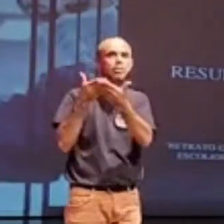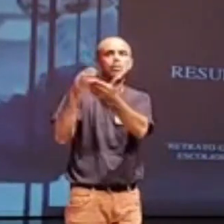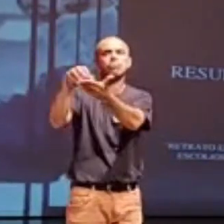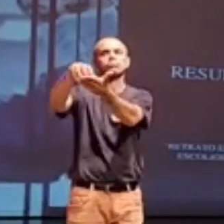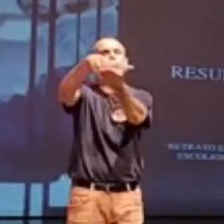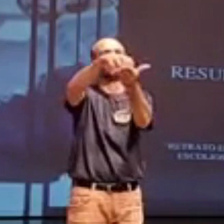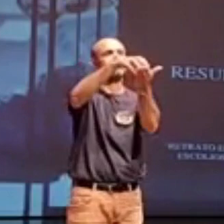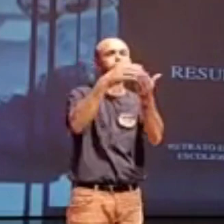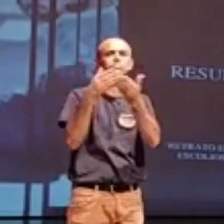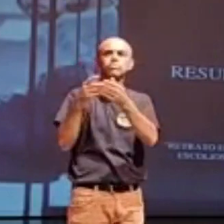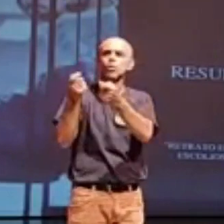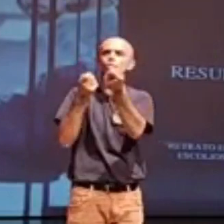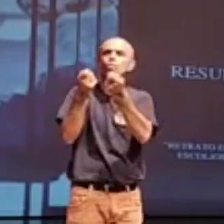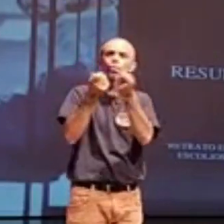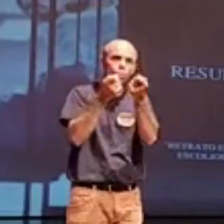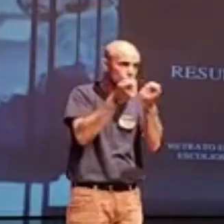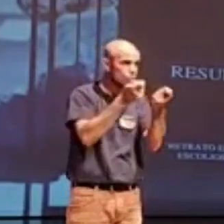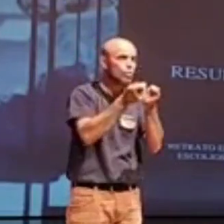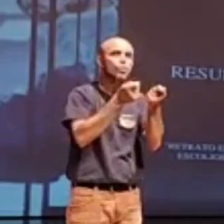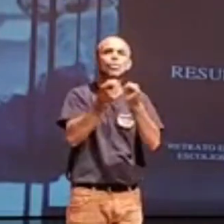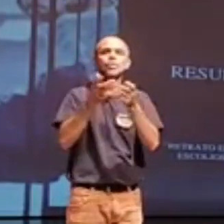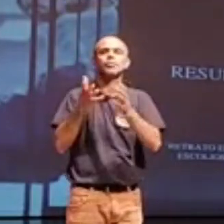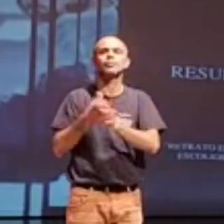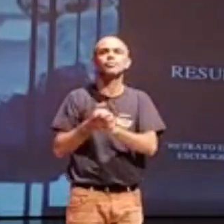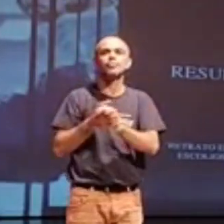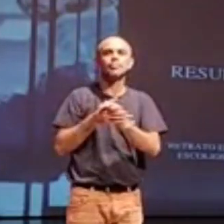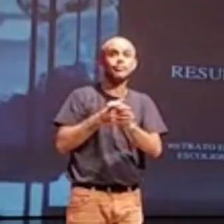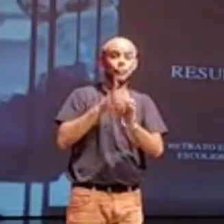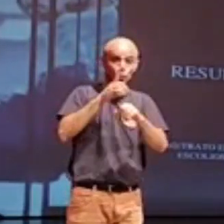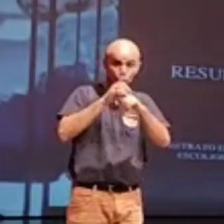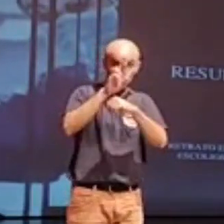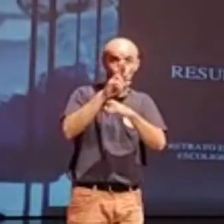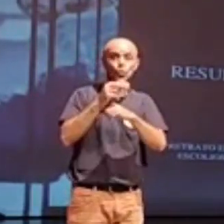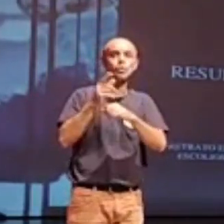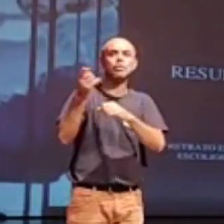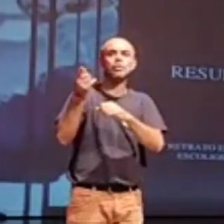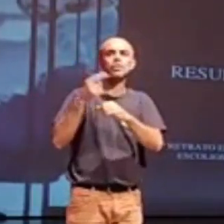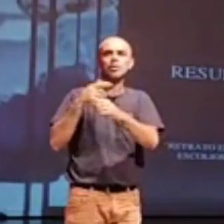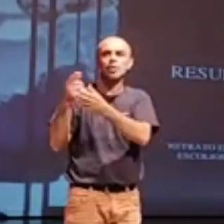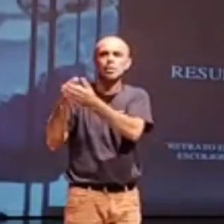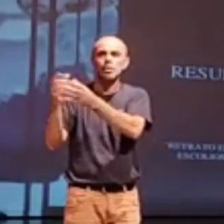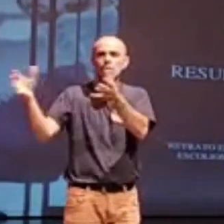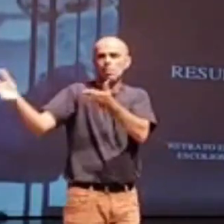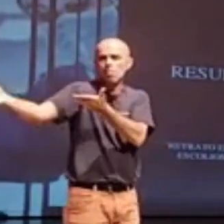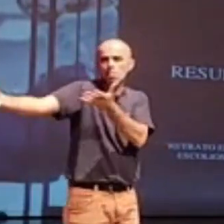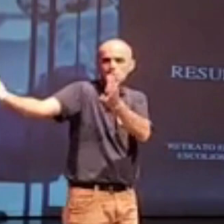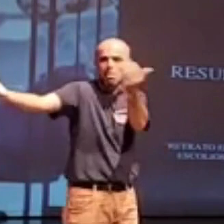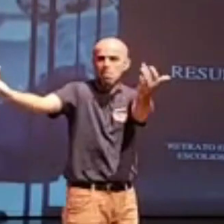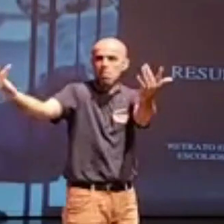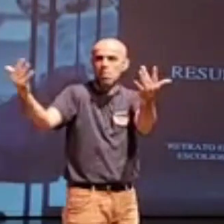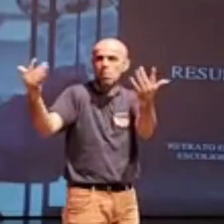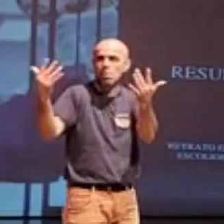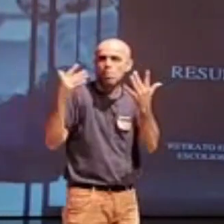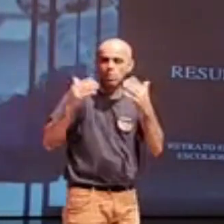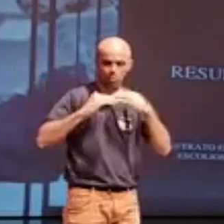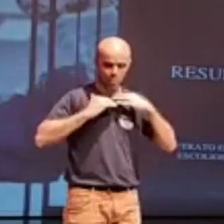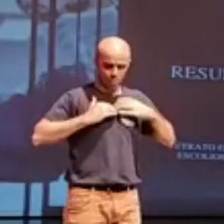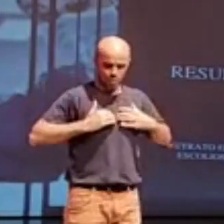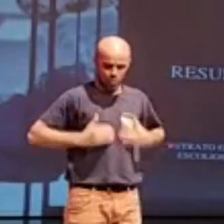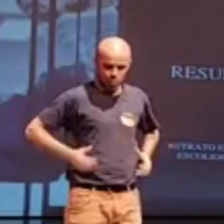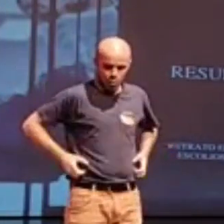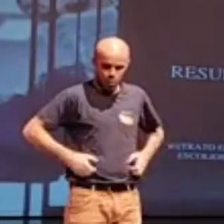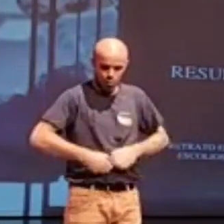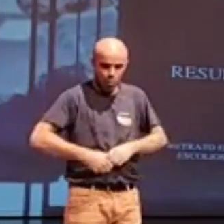centros, coordenado pelo Dr. Weinstein, e ele conseguiu um grande número de pacientes que começou a observar, inclusive com um colete